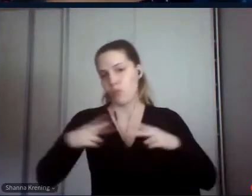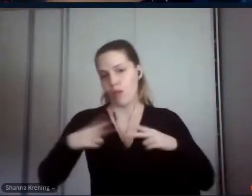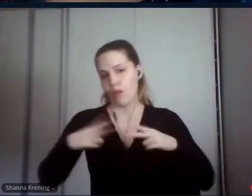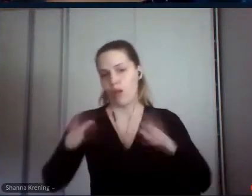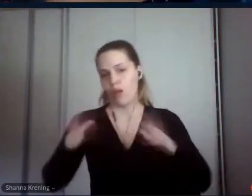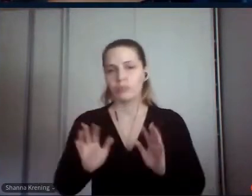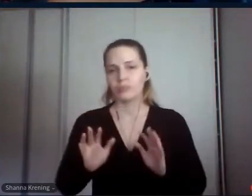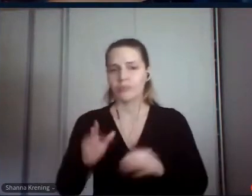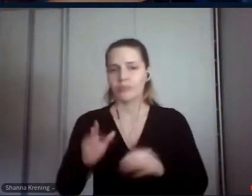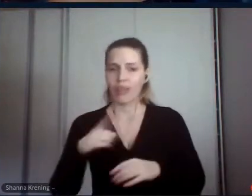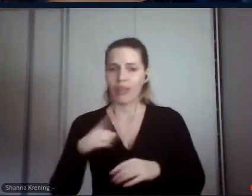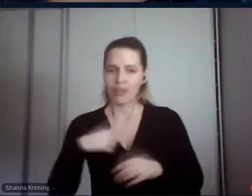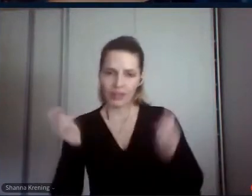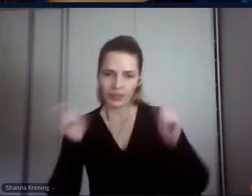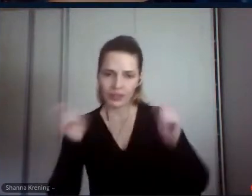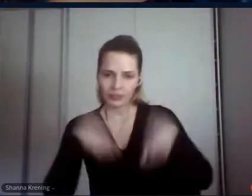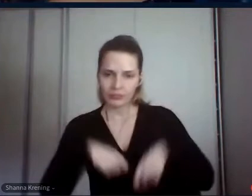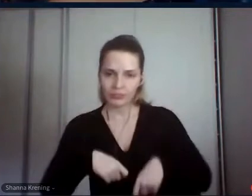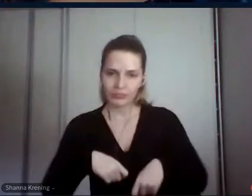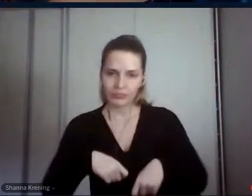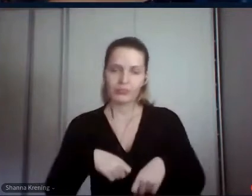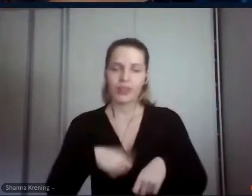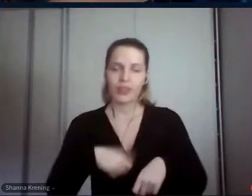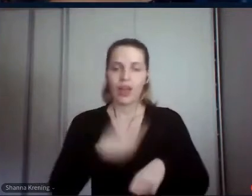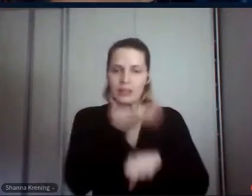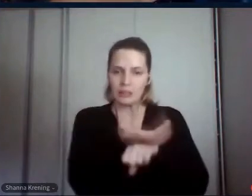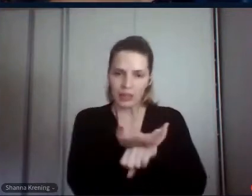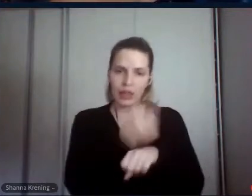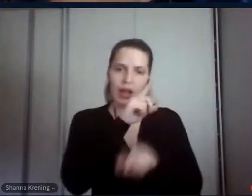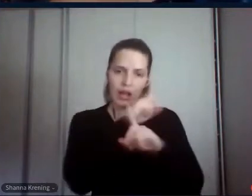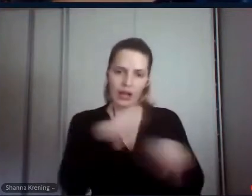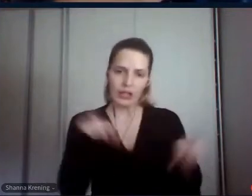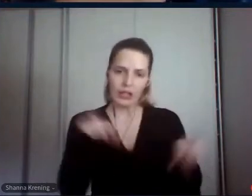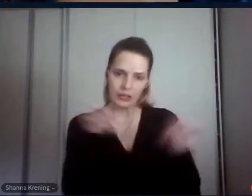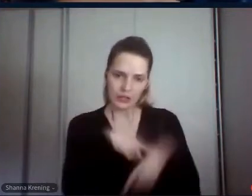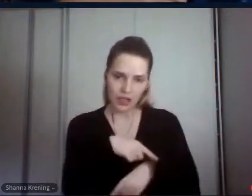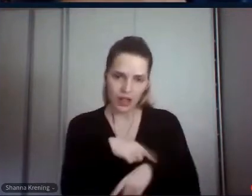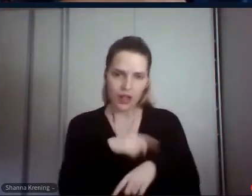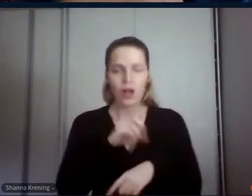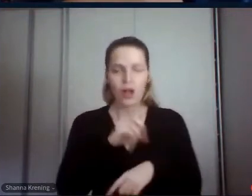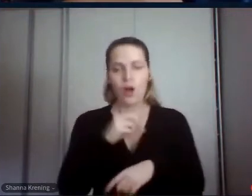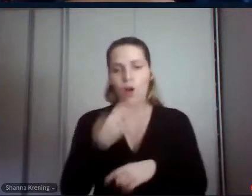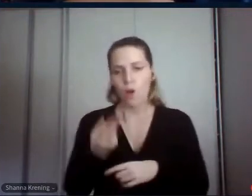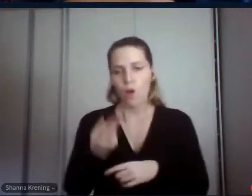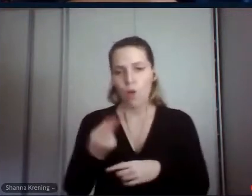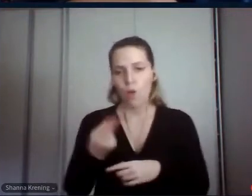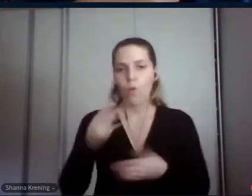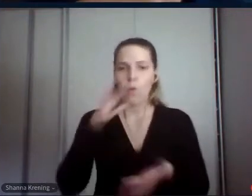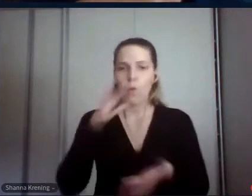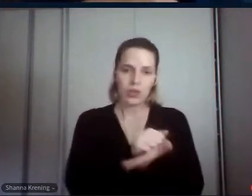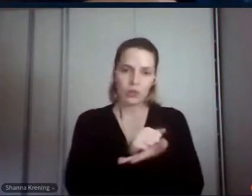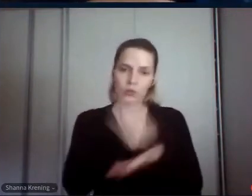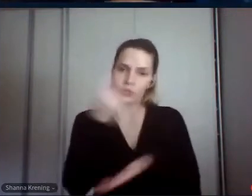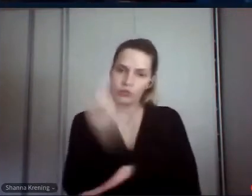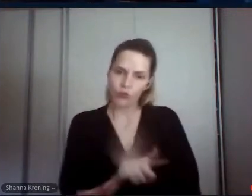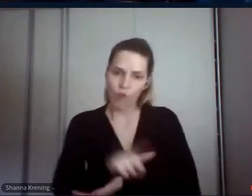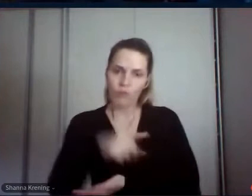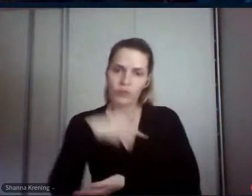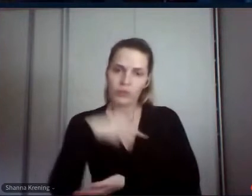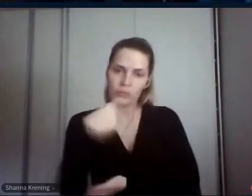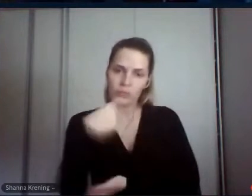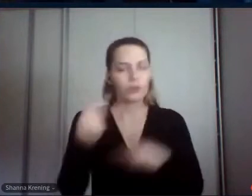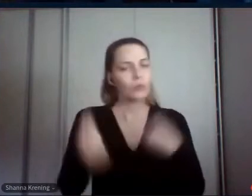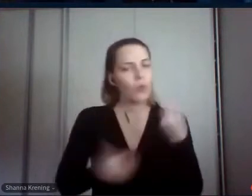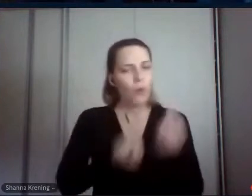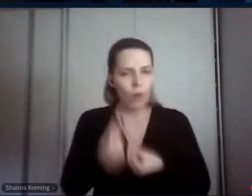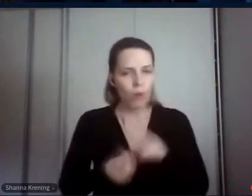de inscrição de disciplina, vai existir nova matrícula, como é que vai ficar essa situação, mesmo para aqueles